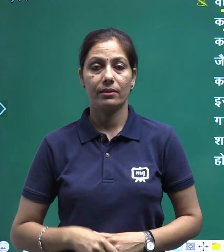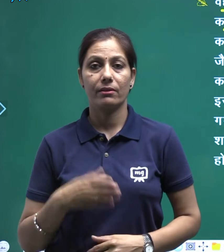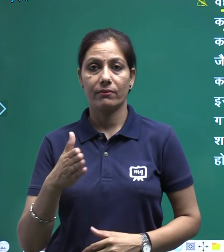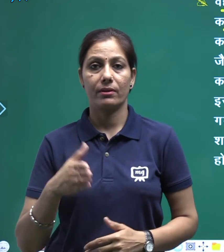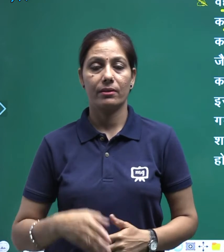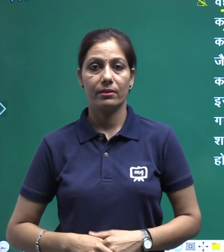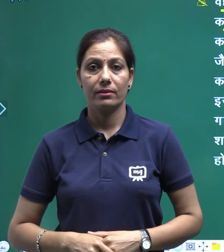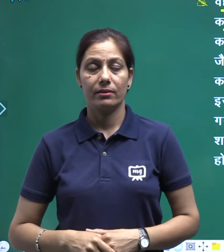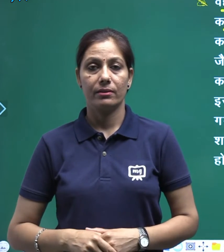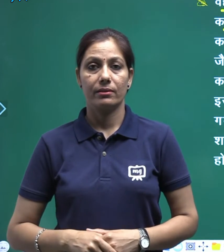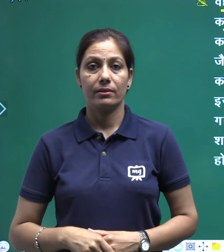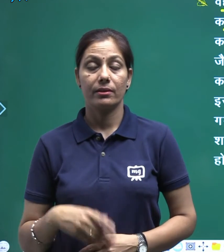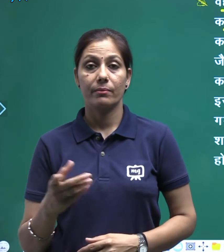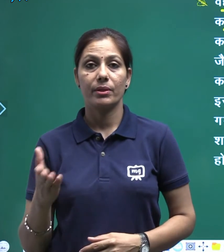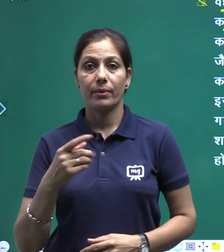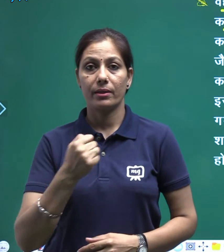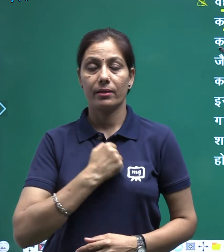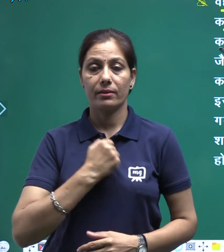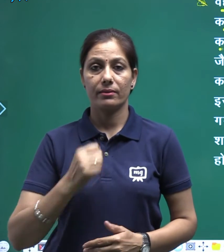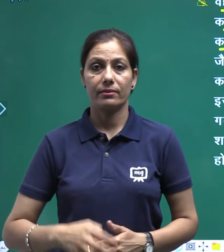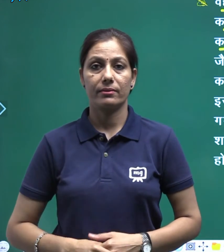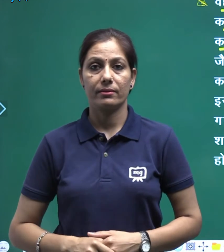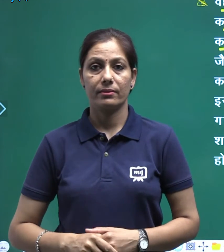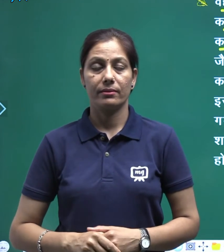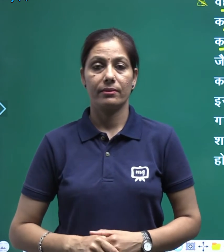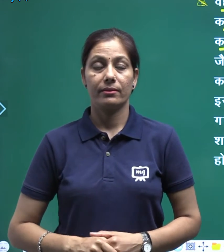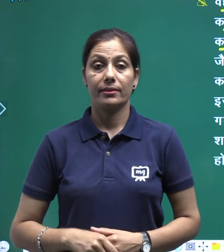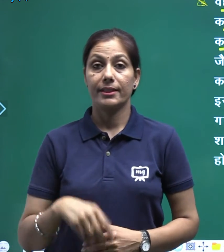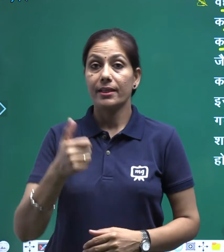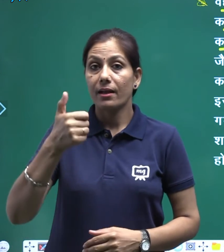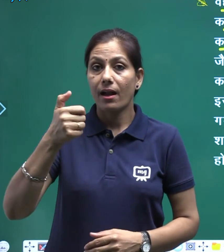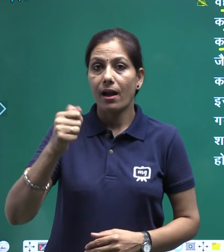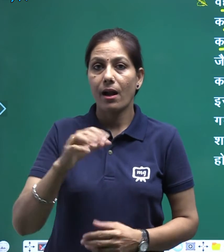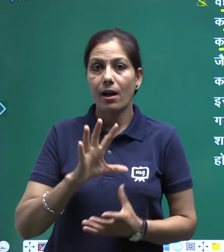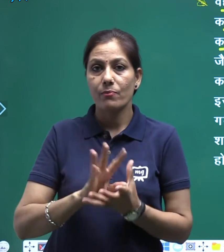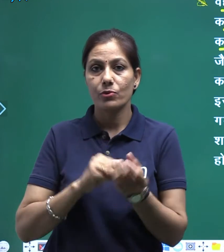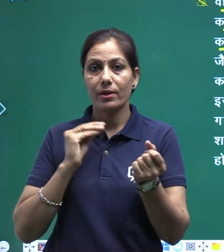वह कभी मेरी कलम